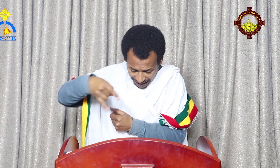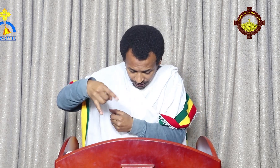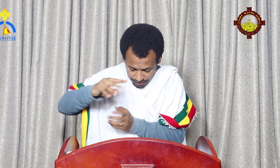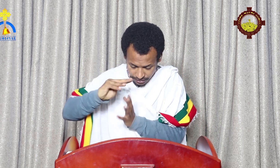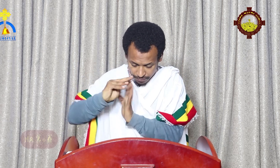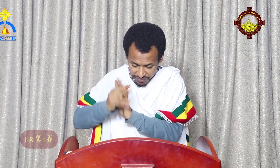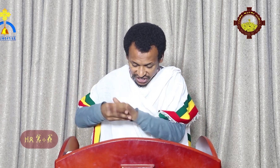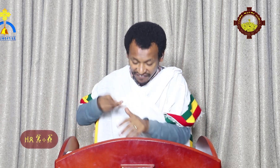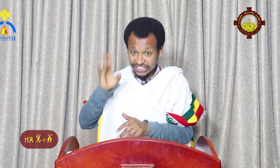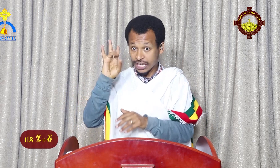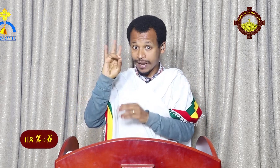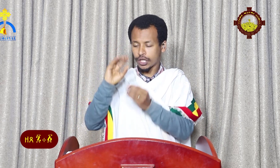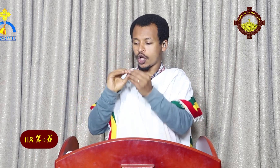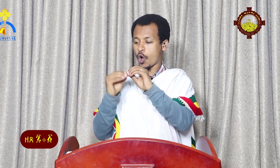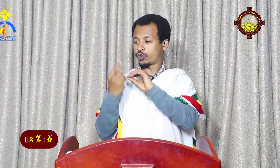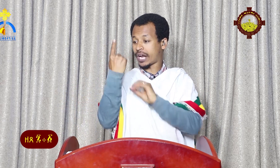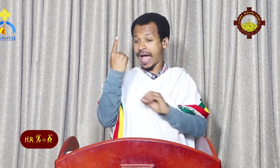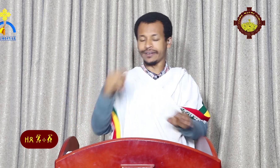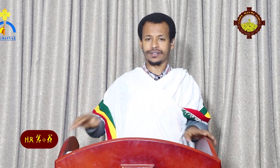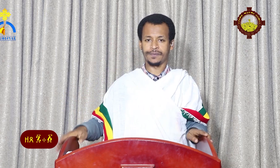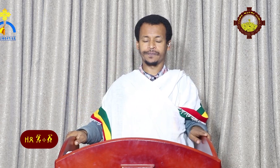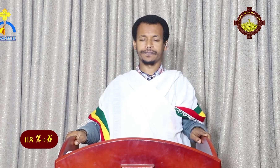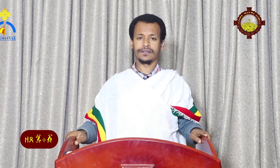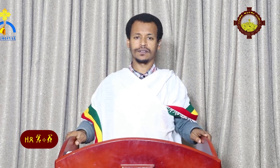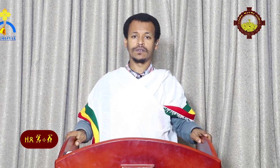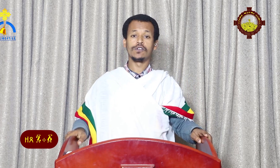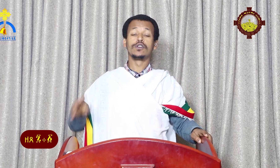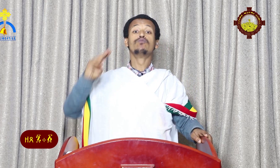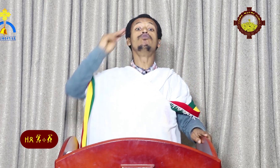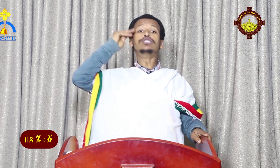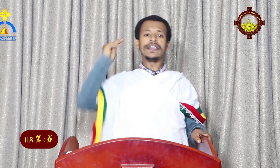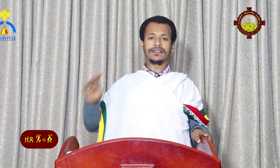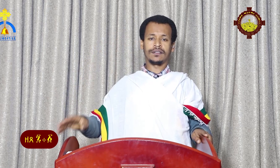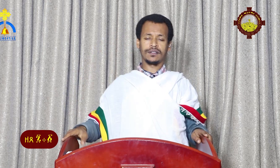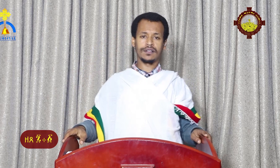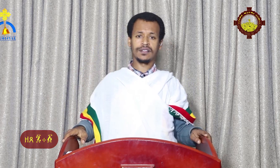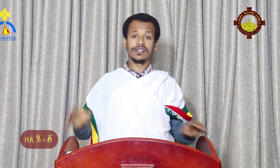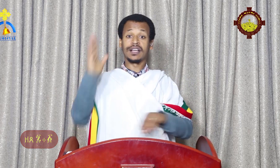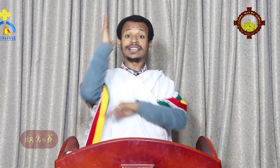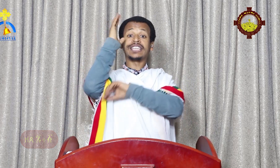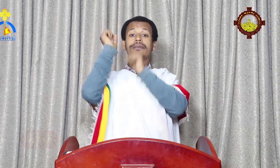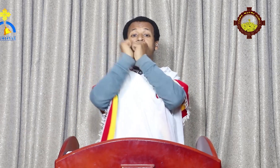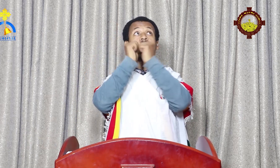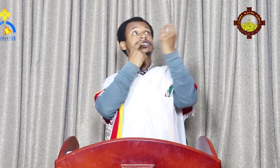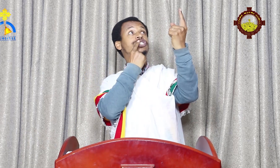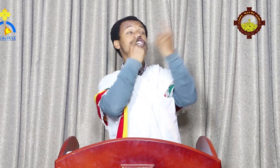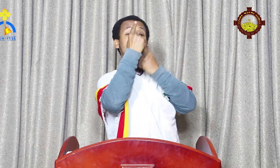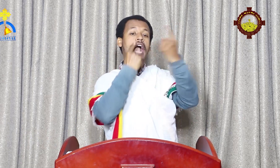ዘጸአት ምዕራፍ 7 ቁጥር 1 ሙሴን ከእግዚአብሔር ጋር